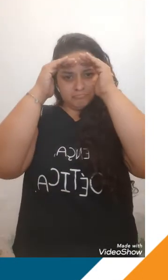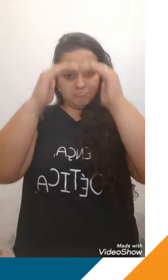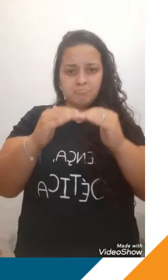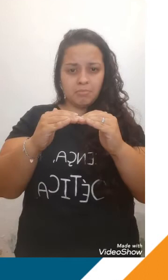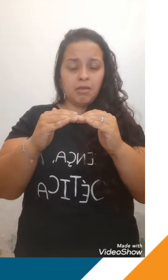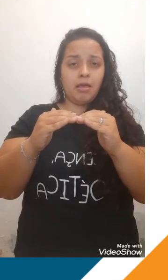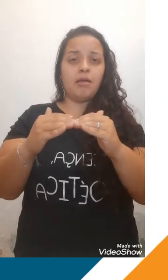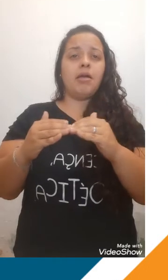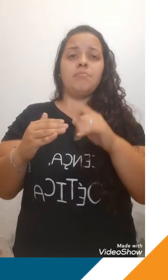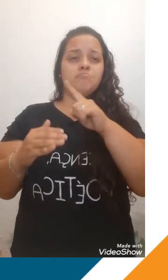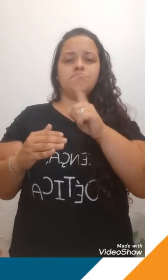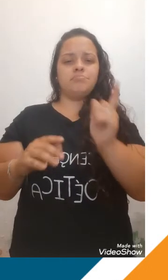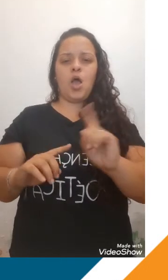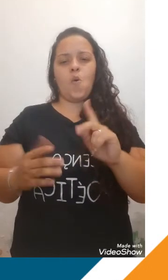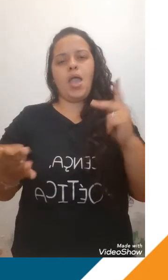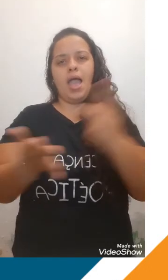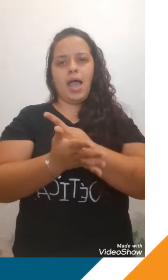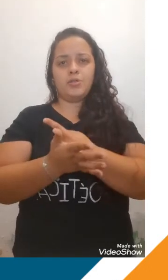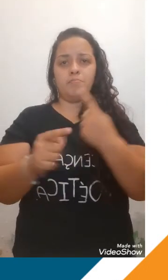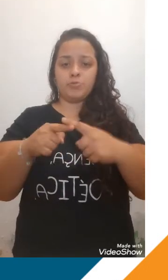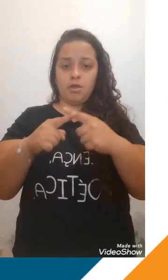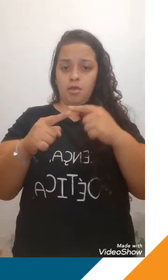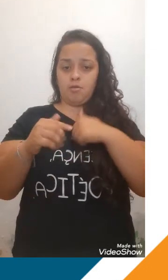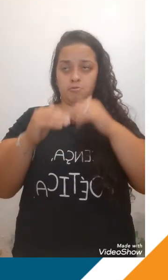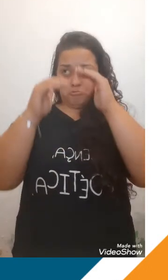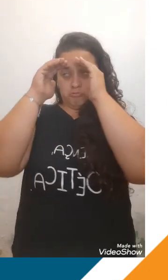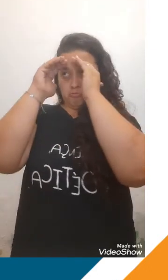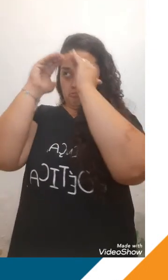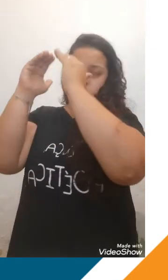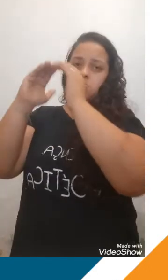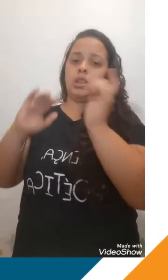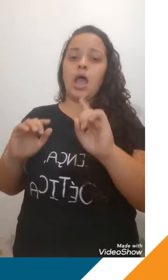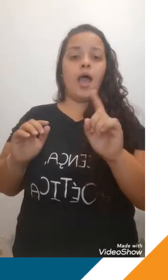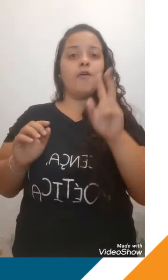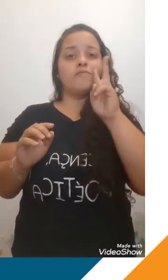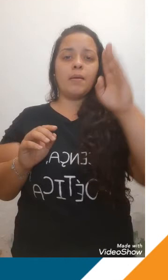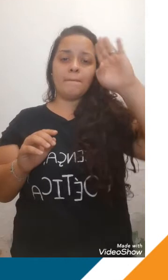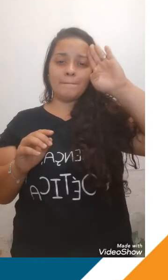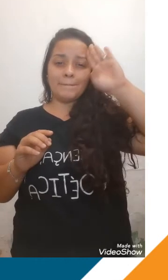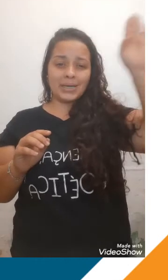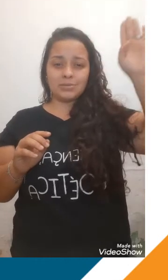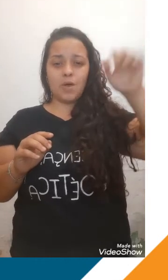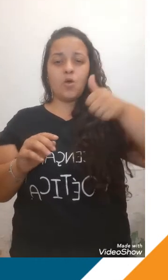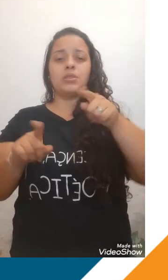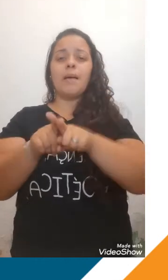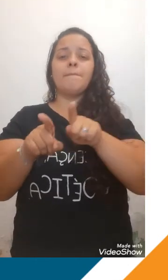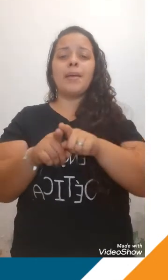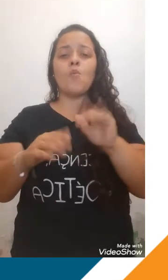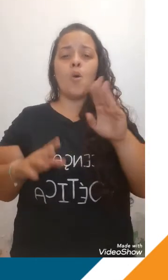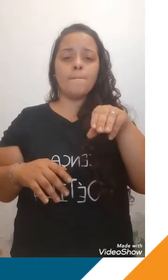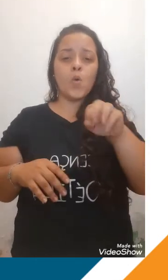forças políticas ao poder central é o erro dessa alternativa. A gente leu que um dos motivos